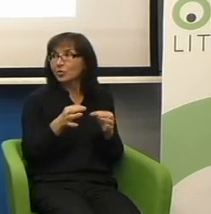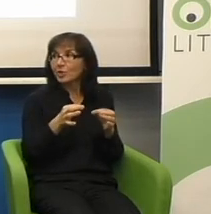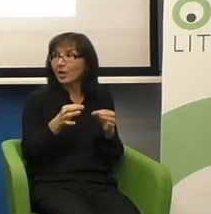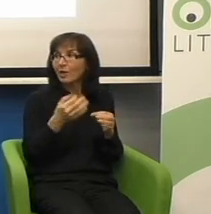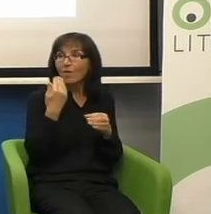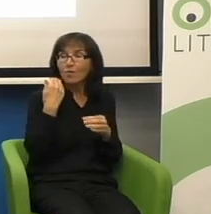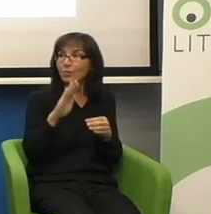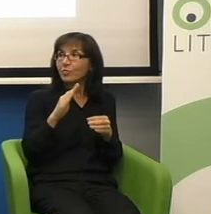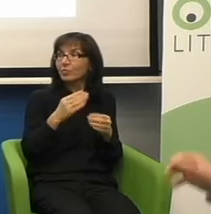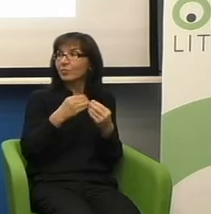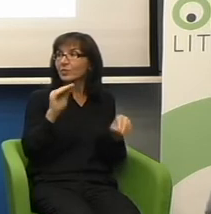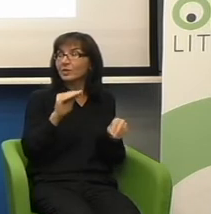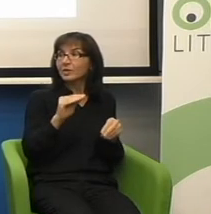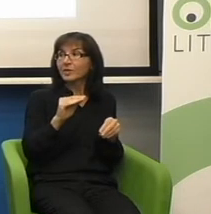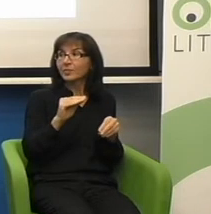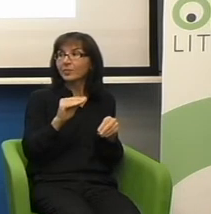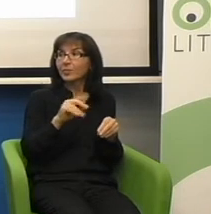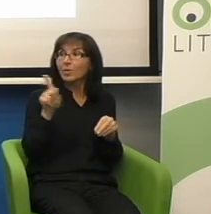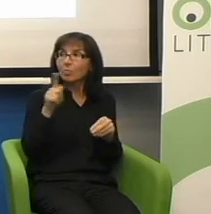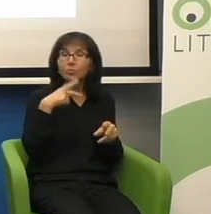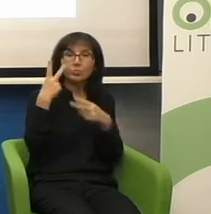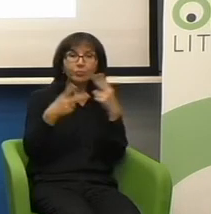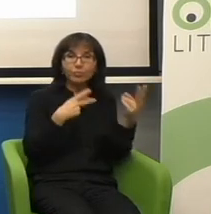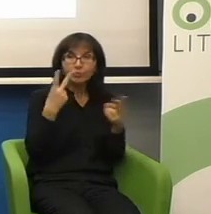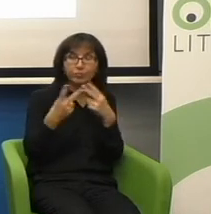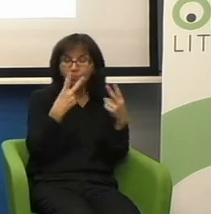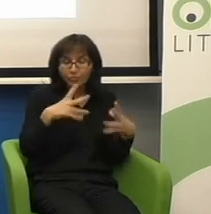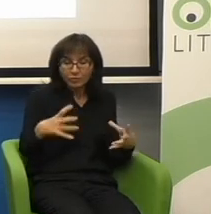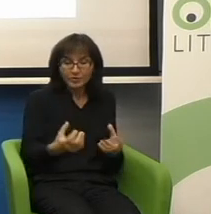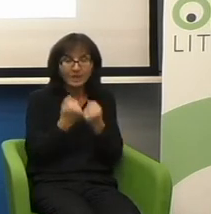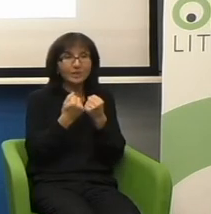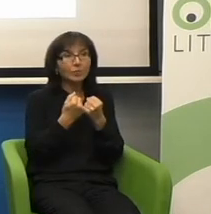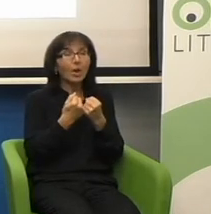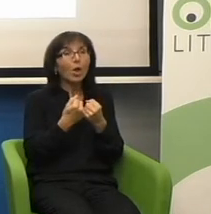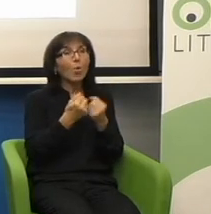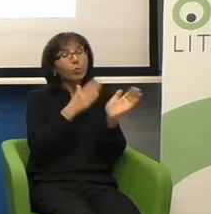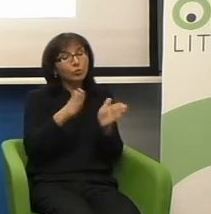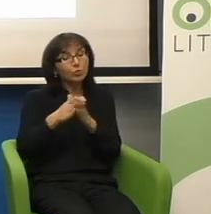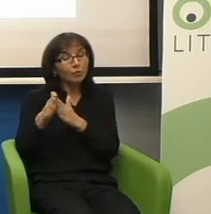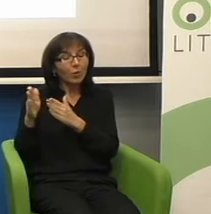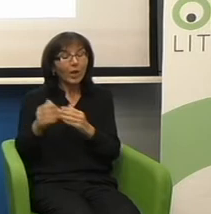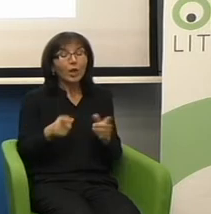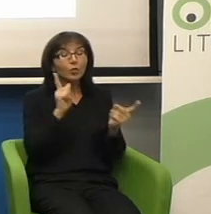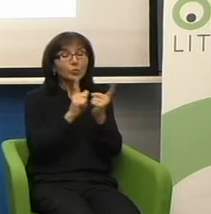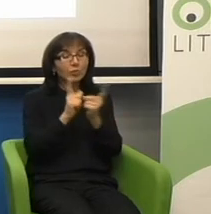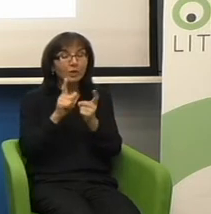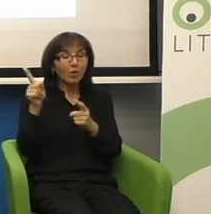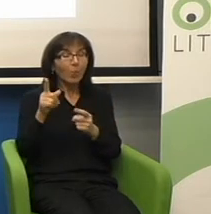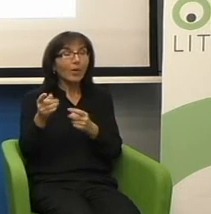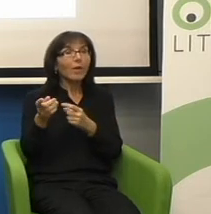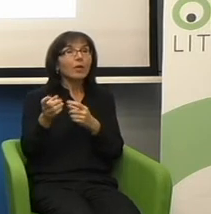kiedykolwiek. Ja gdzieś tam wyszperam, próbując przygotować się do tego spotkania, wywiad, który pan przeprowadził z panią